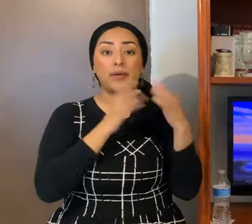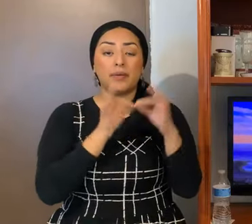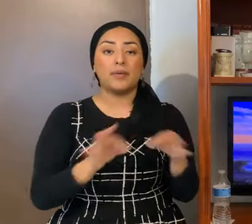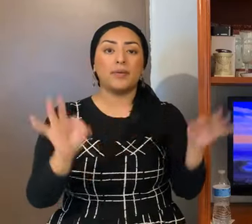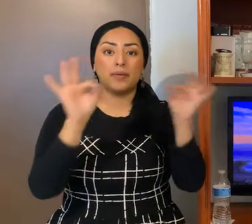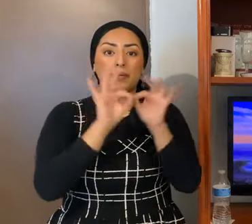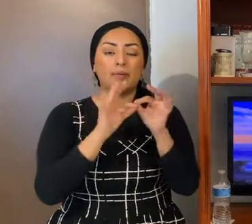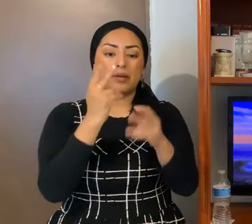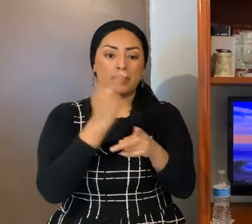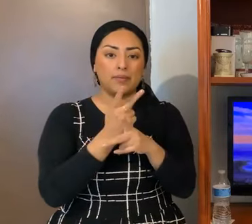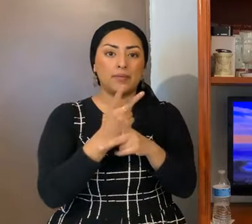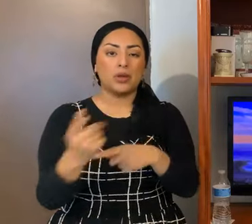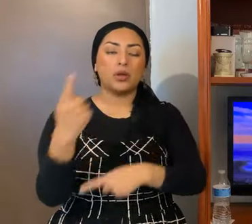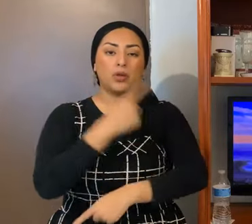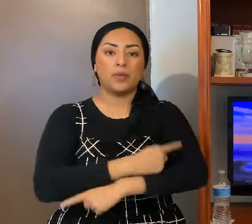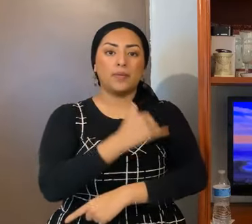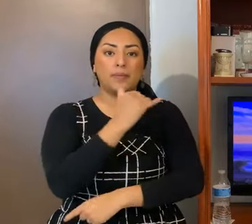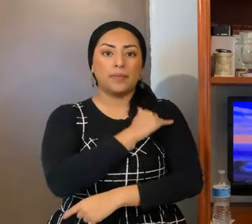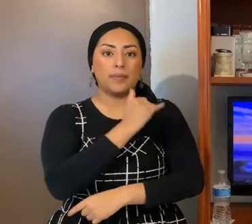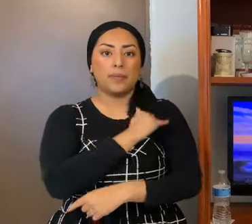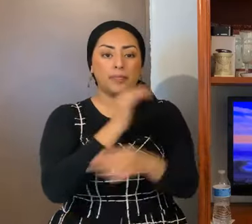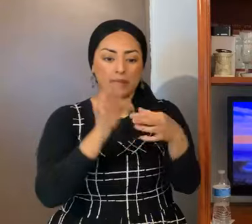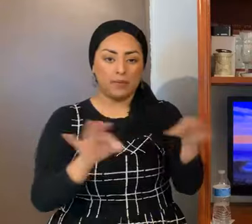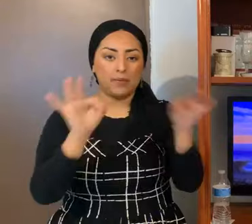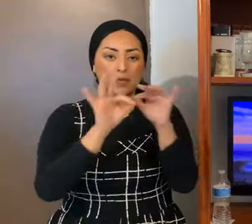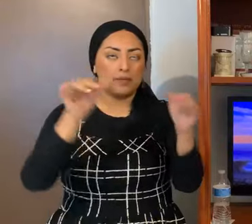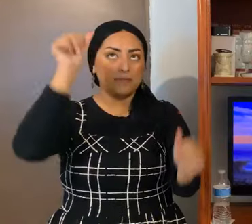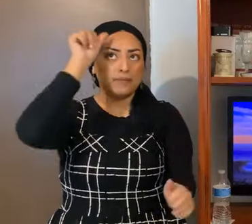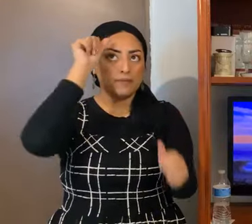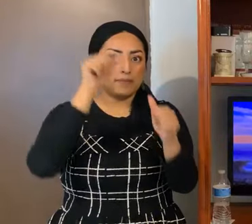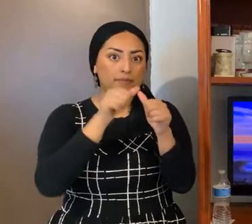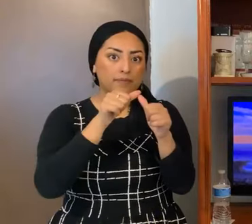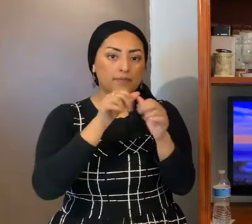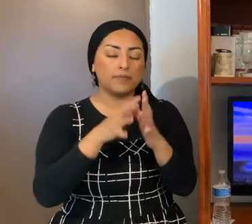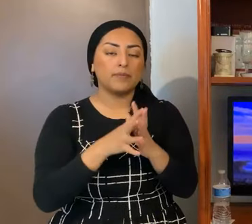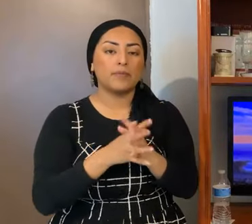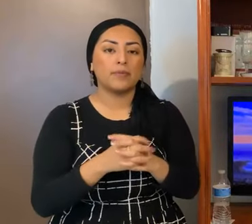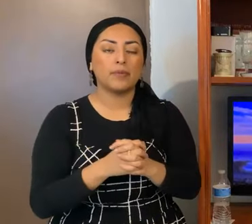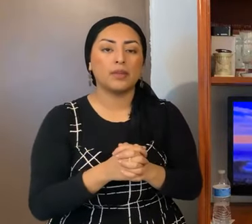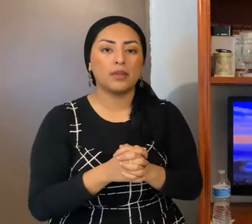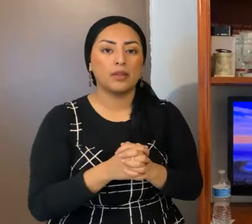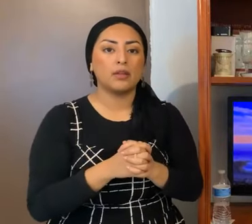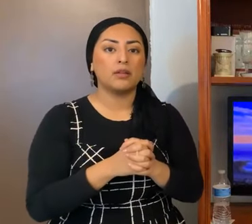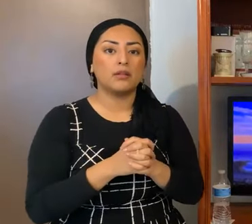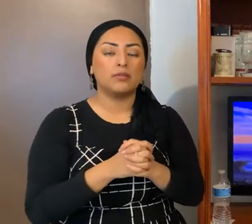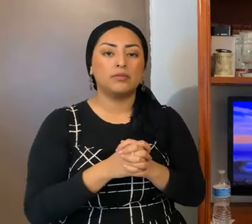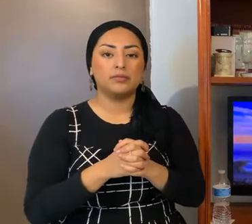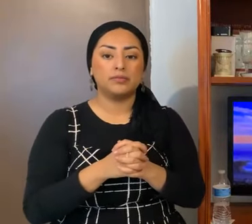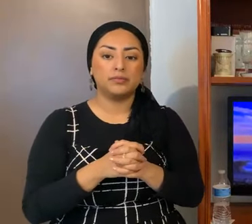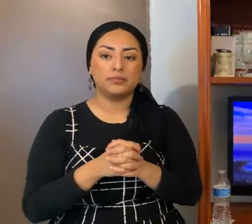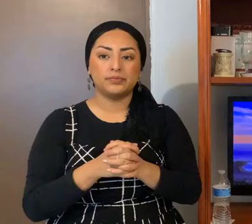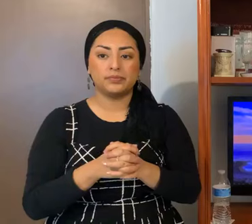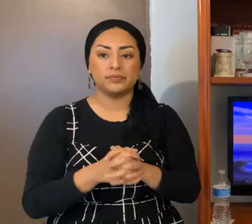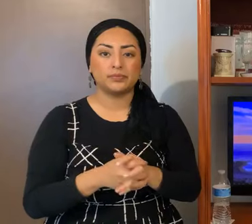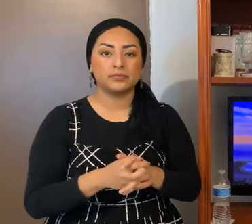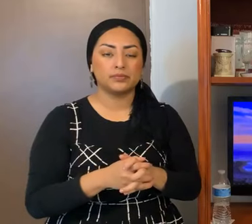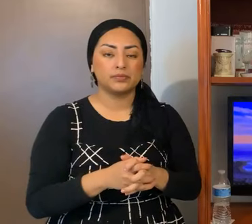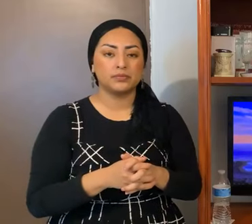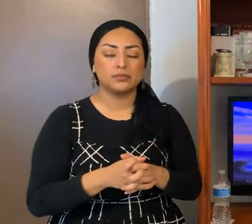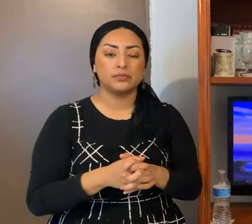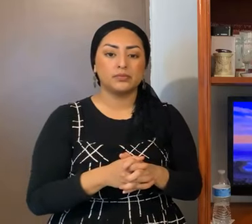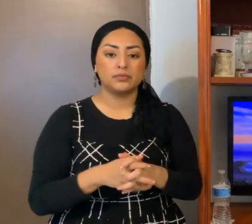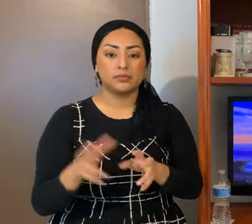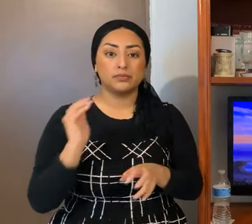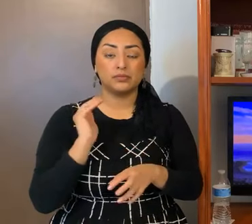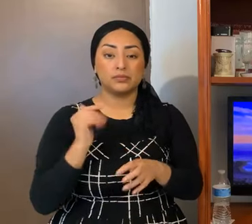guardar Yom Kippur. Tenemos que celebrarlo, en este caso no es una celebración, sino un memorial, una conmemoración,